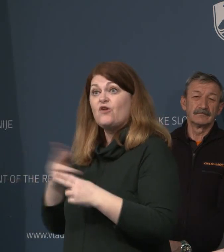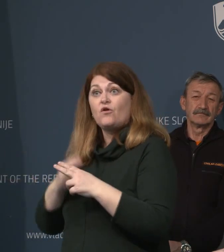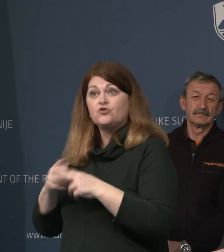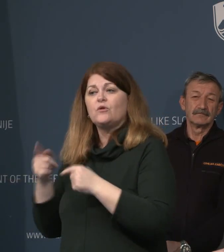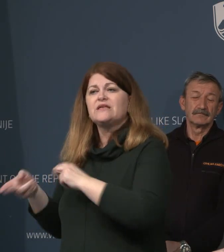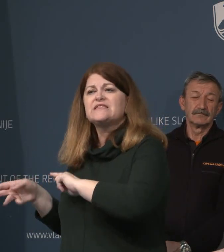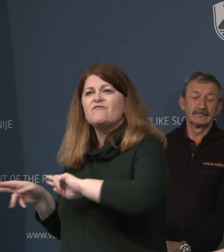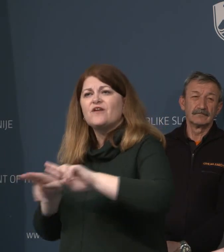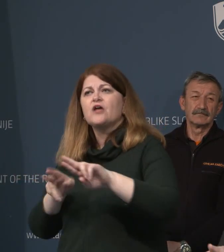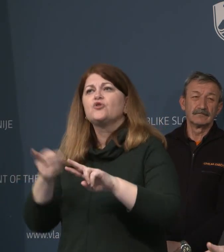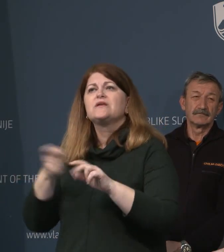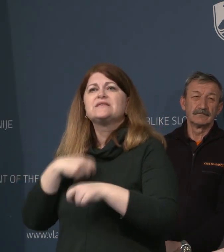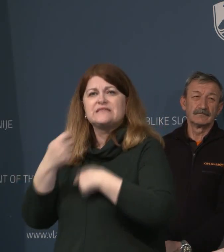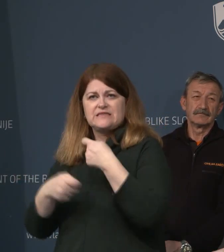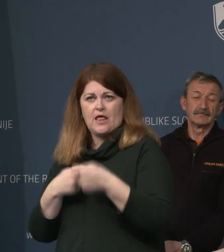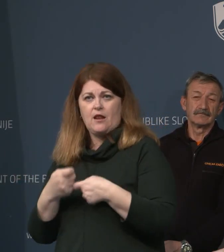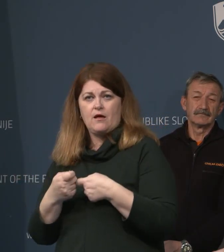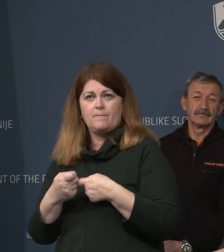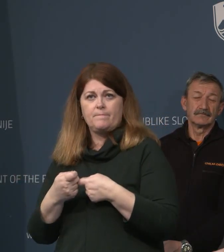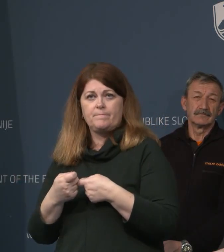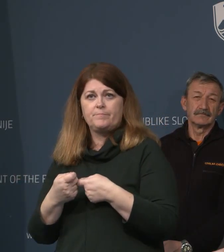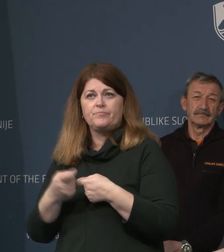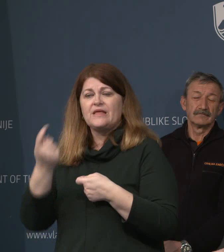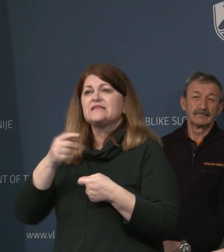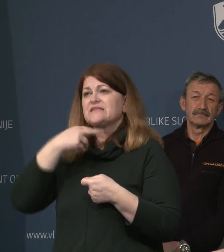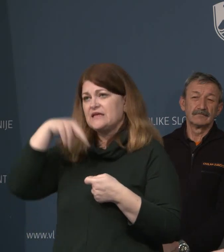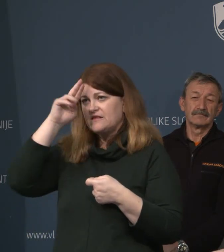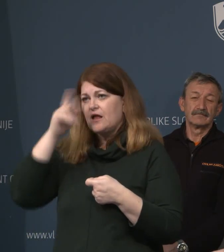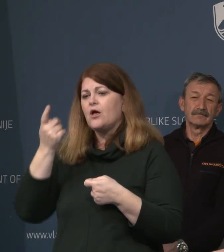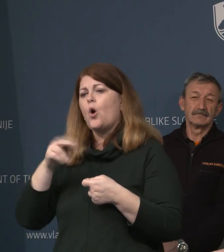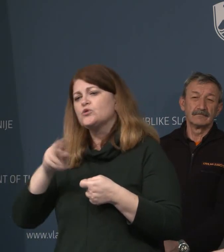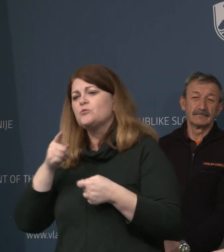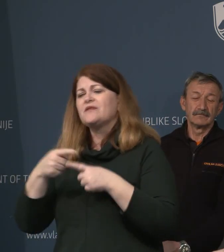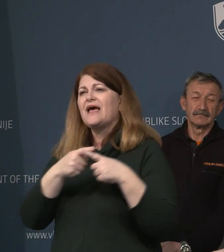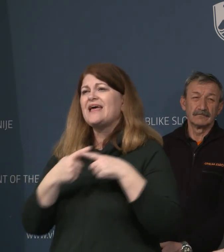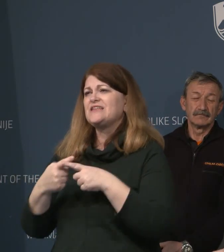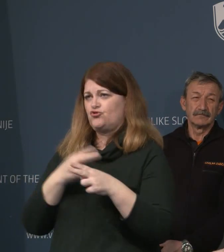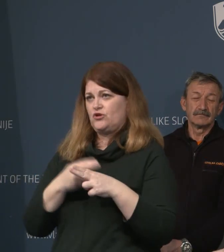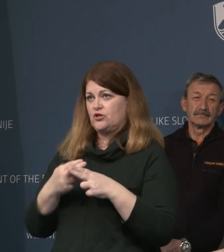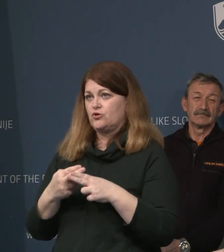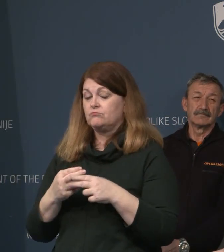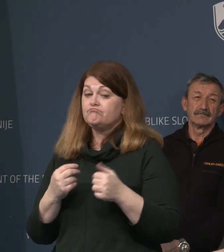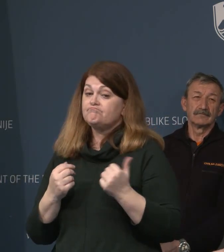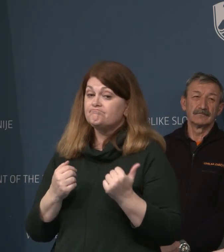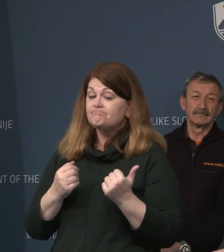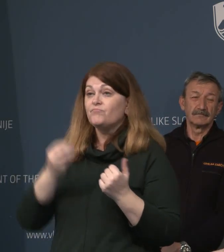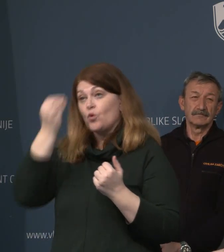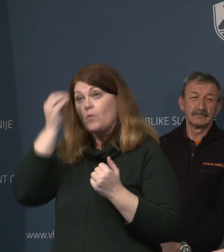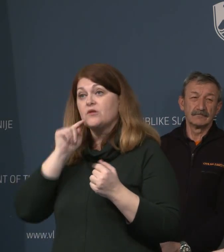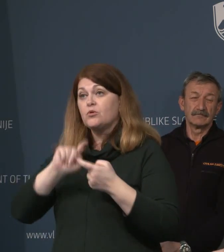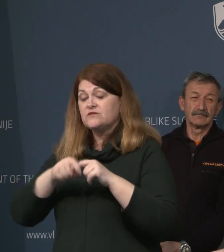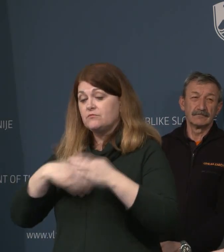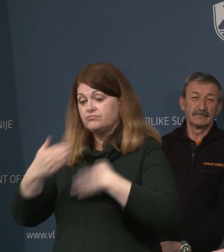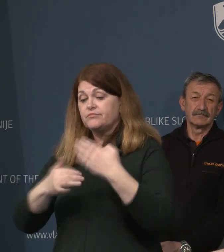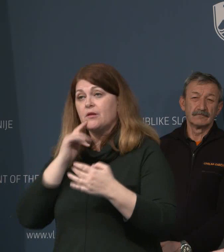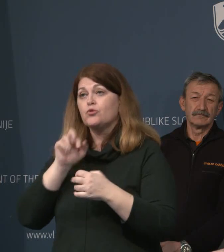se vračajo iz dela, iz teh Italije oziroma teh rizičnih držav. Zdaj jaz upam, da bo zadeva stekla, da bodo